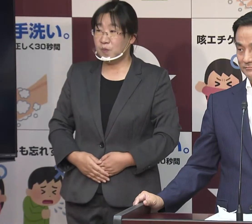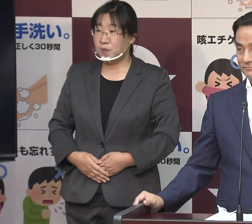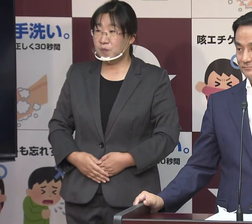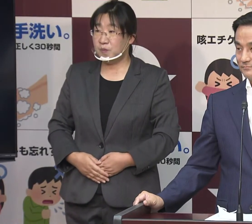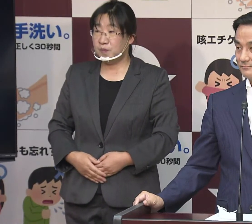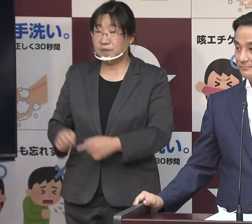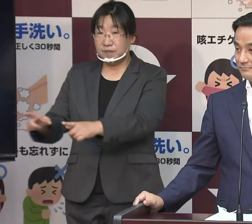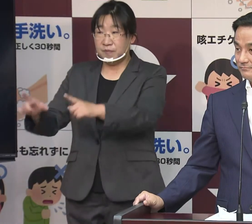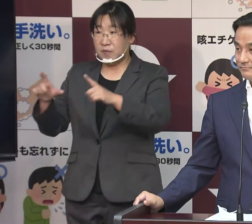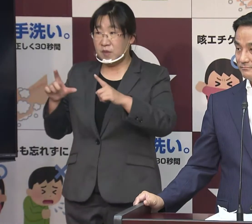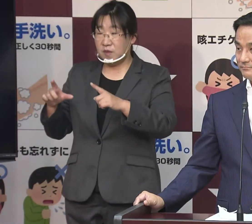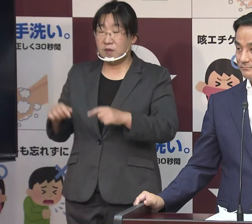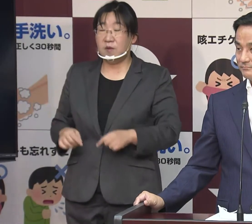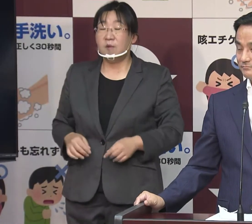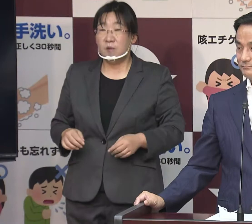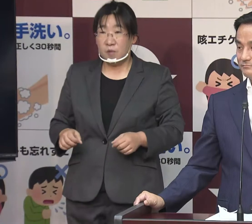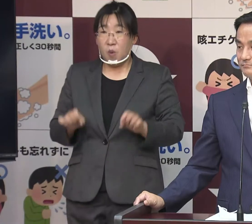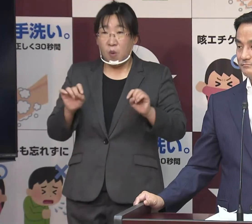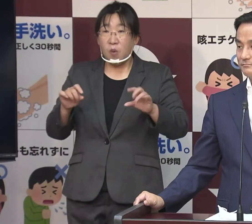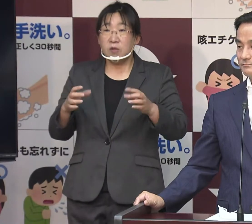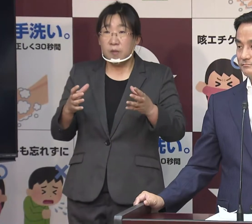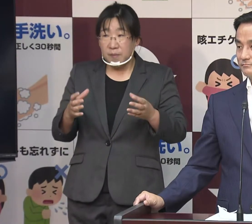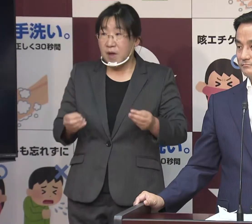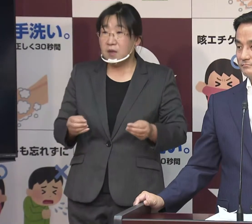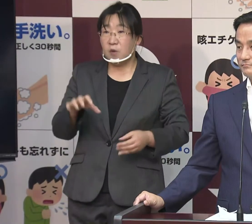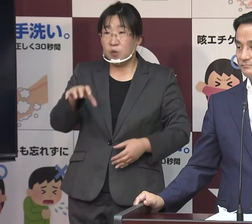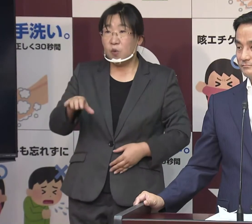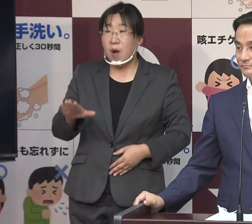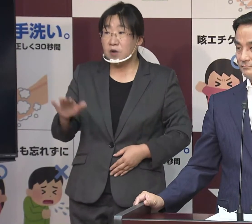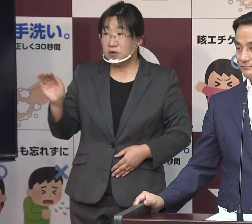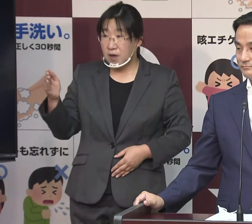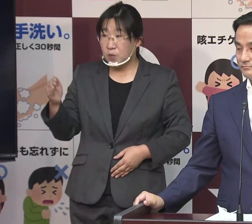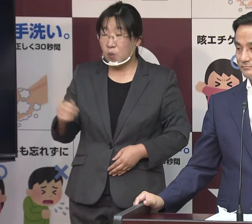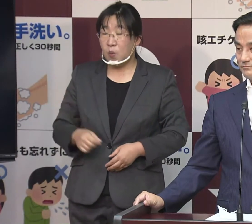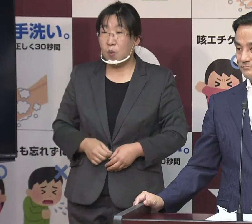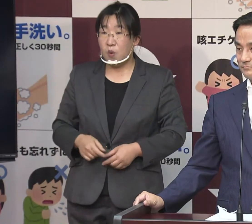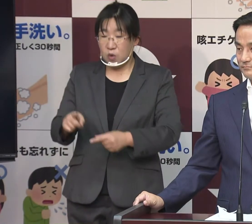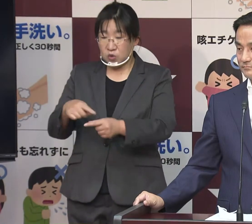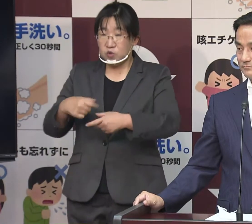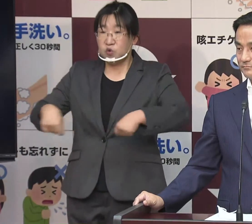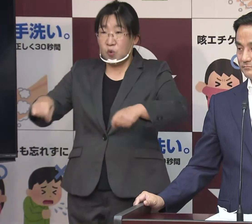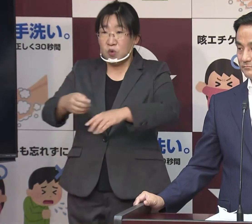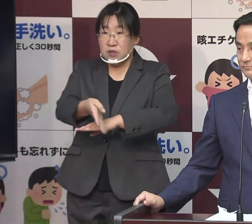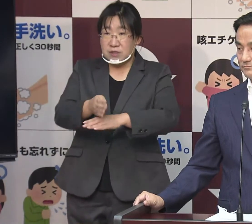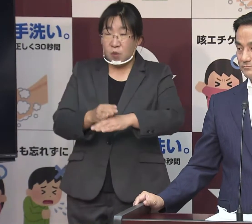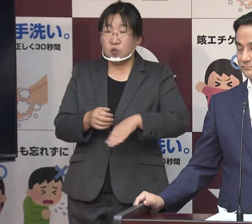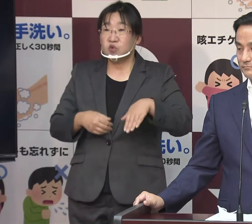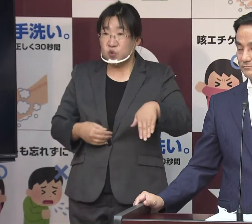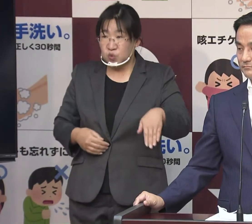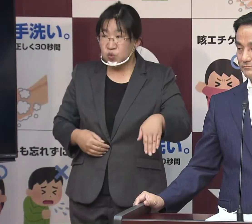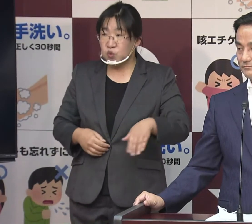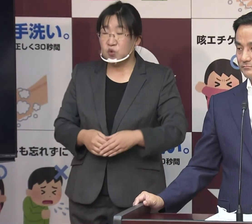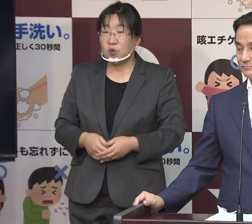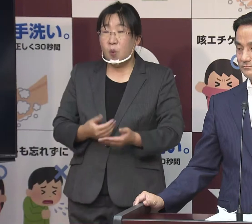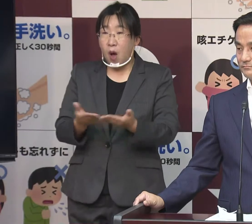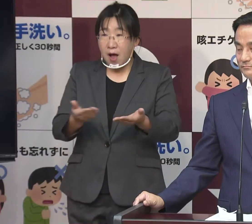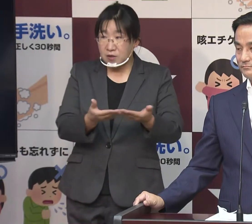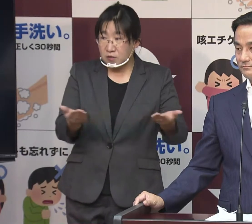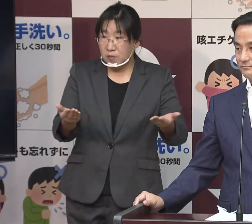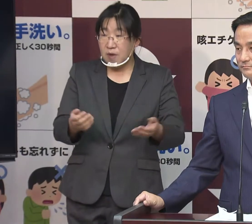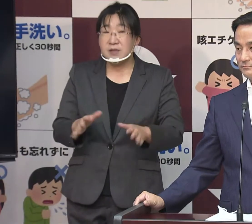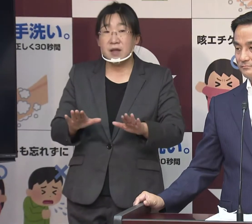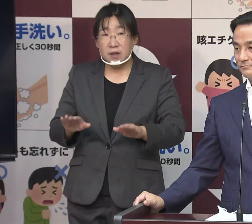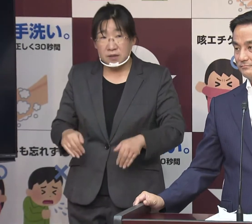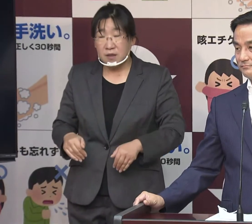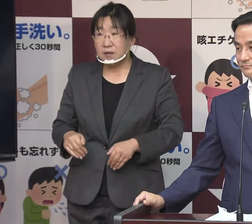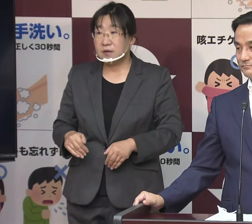あのすでに報道してくださっているところもありますが、それによりますと、あの中国、四国、九州間での発売にされた